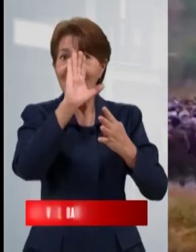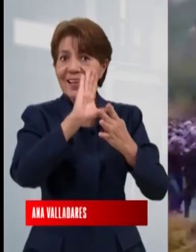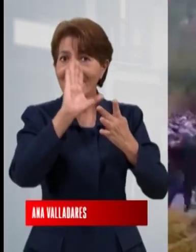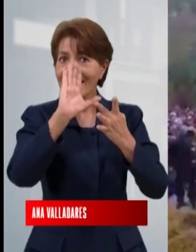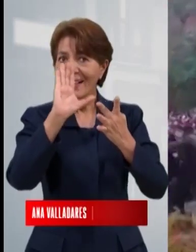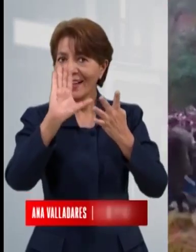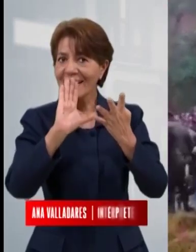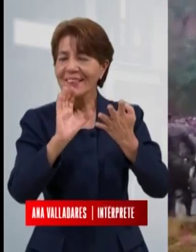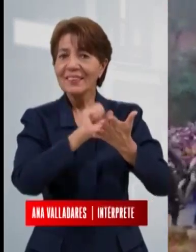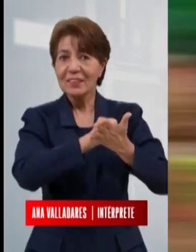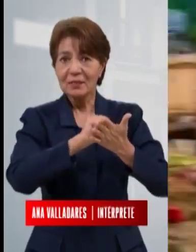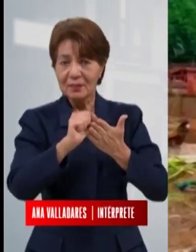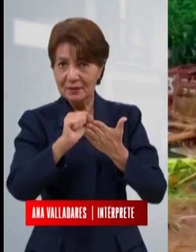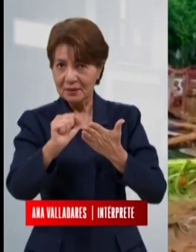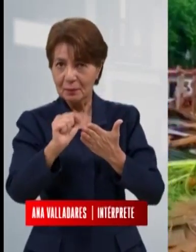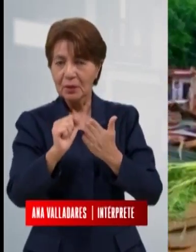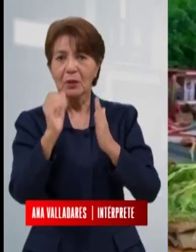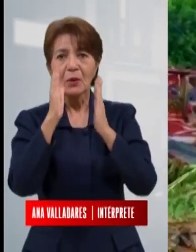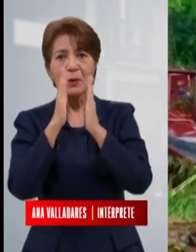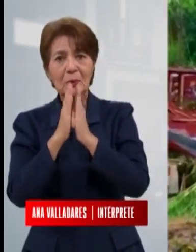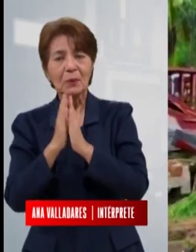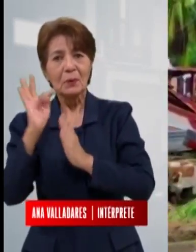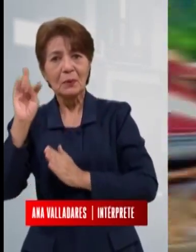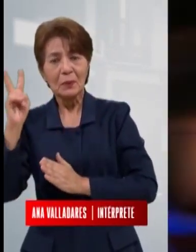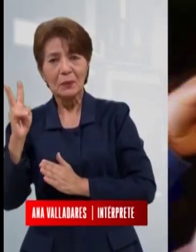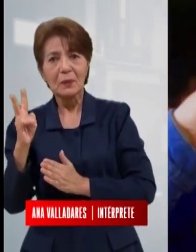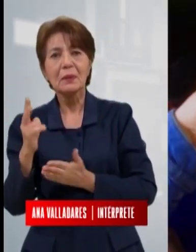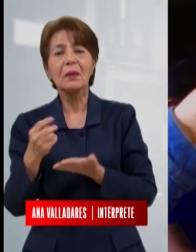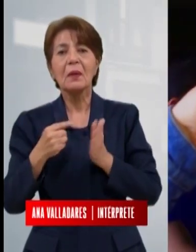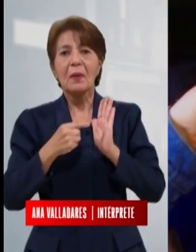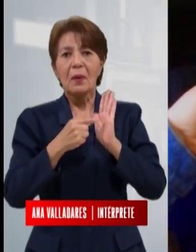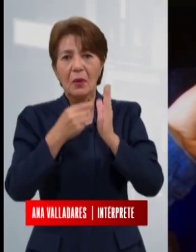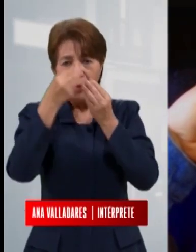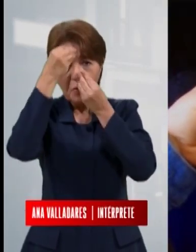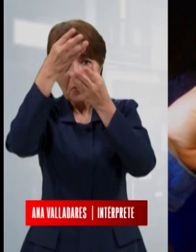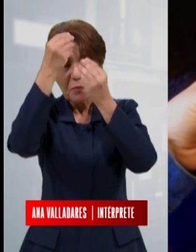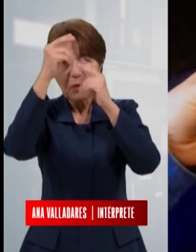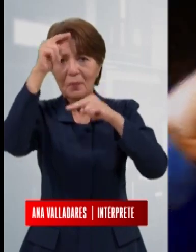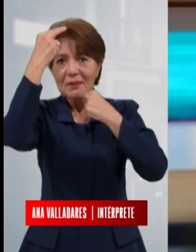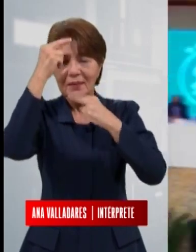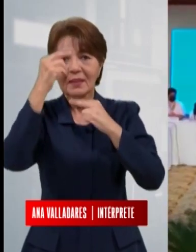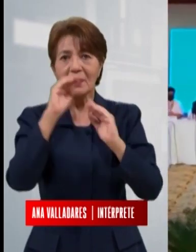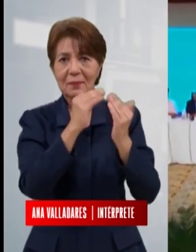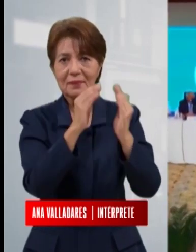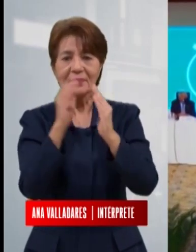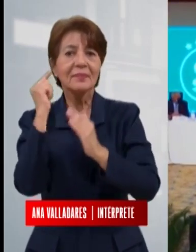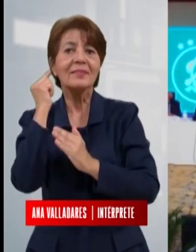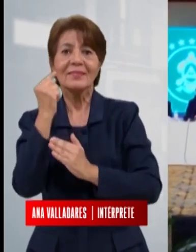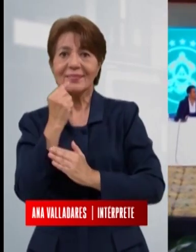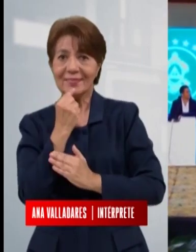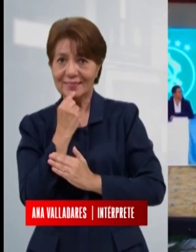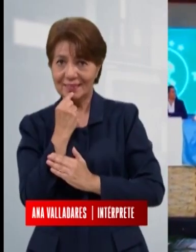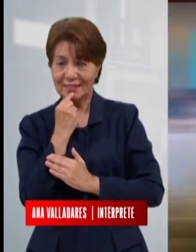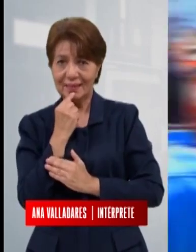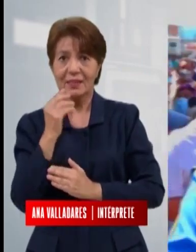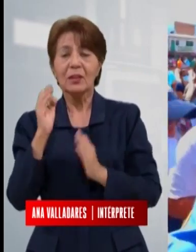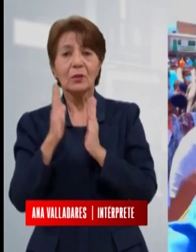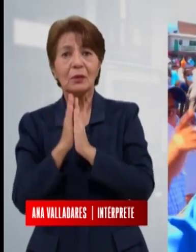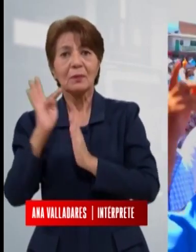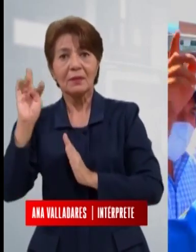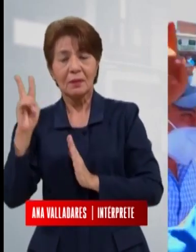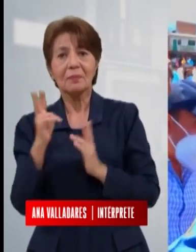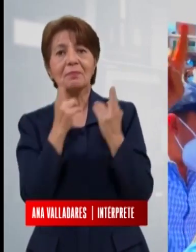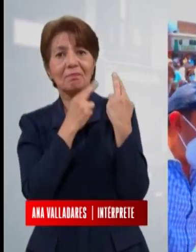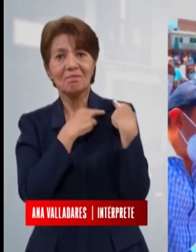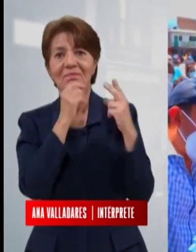cada semana Suyapa TV trae las noticias para la comunidad sorda como parte de la responsabilidad